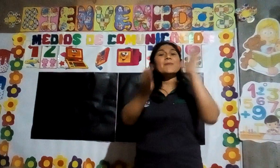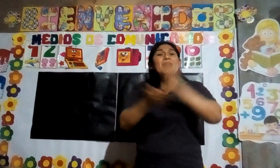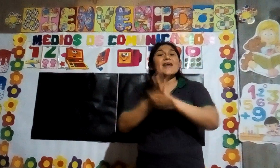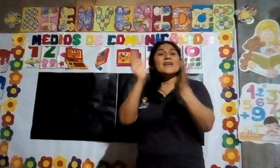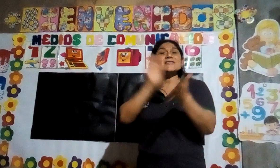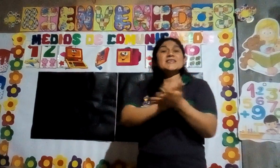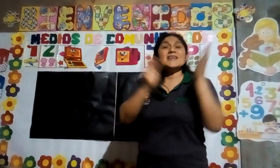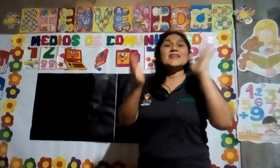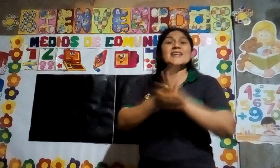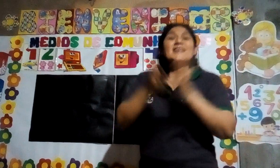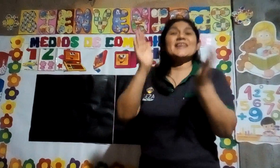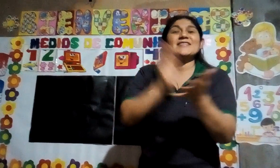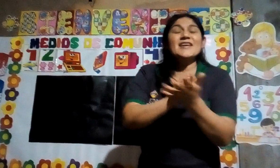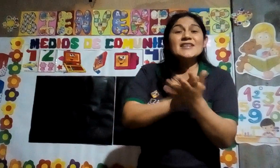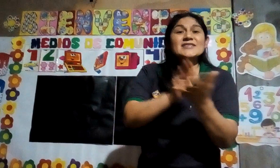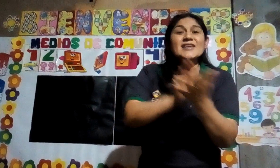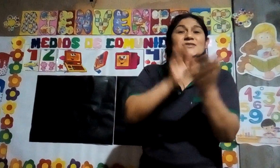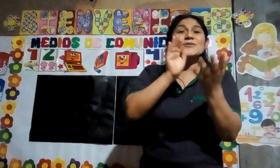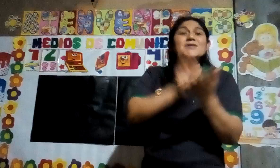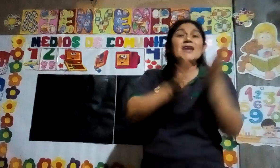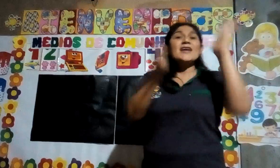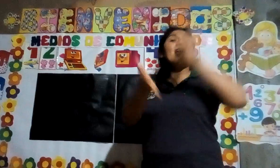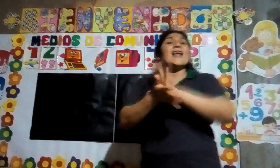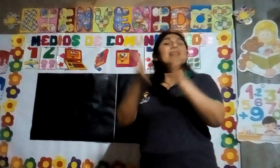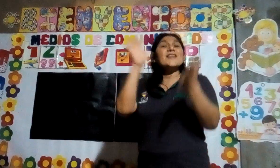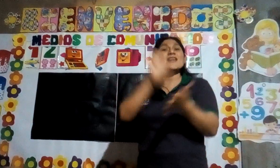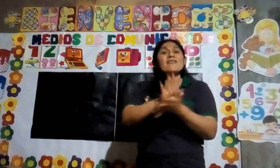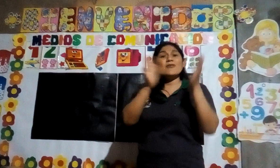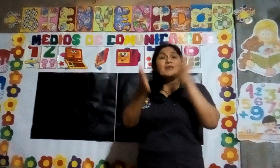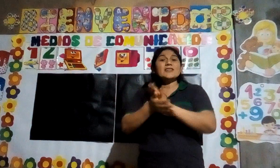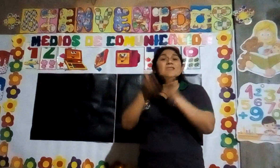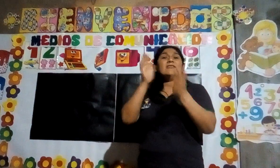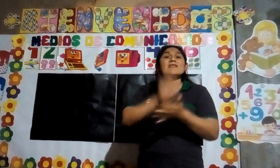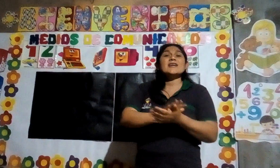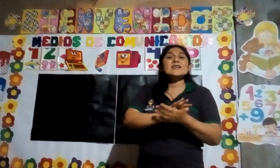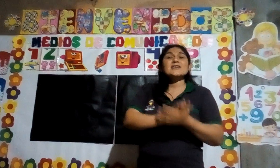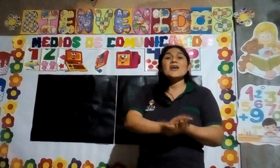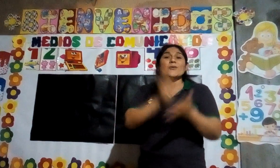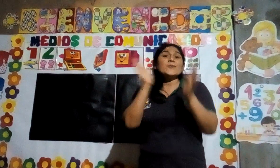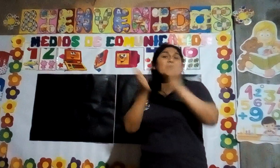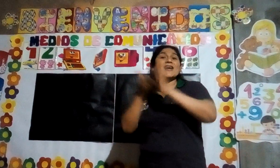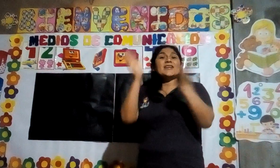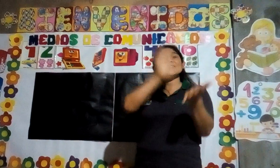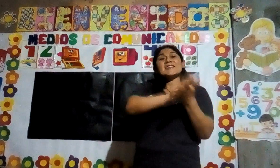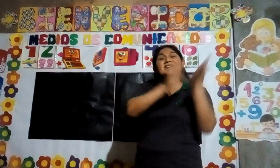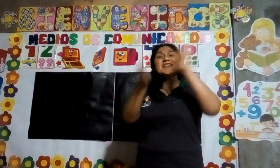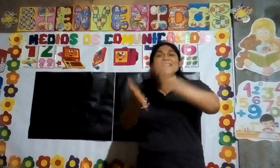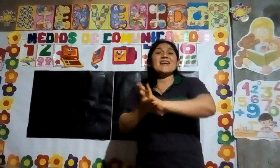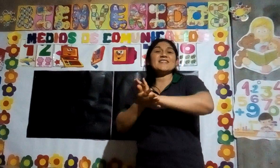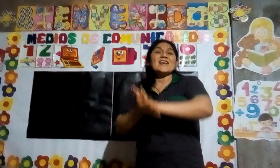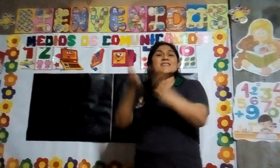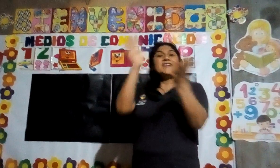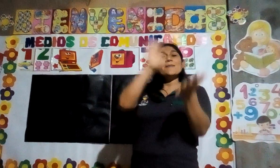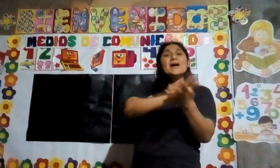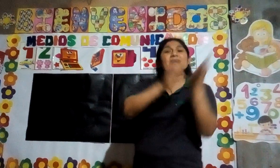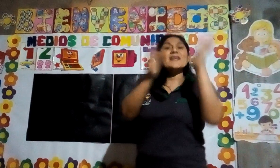para decirte que tienes que estudiar. El telefonito es una necesidad. Llamada